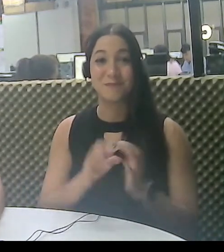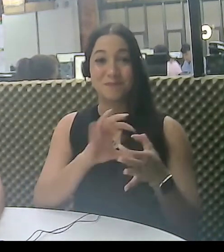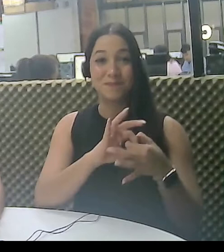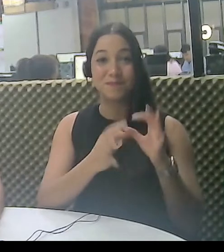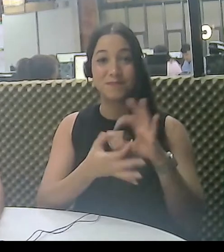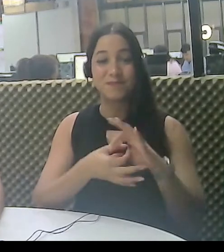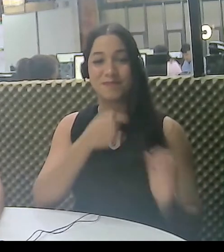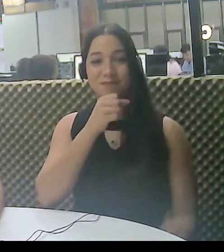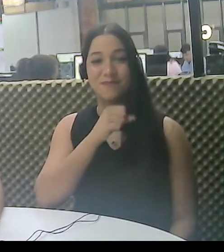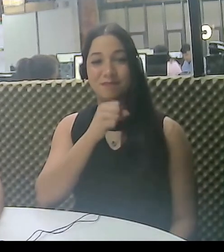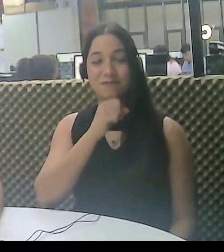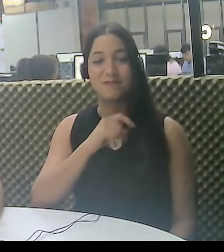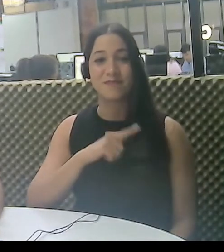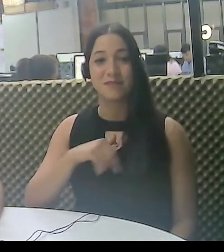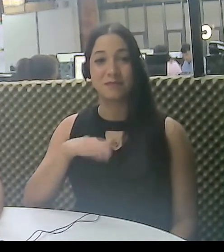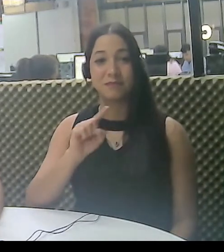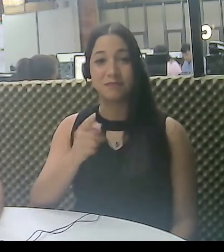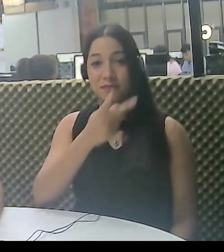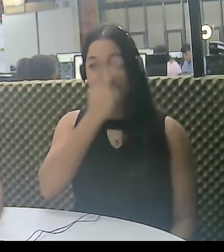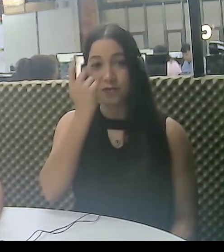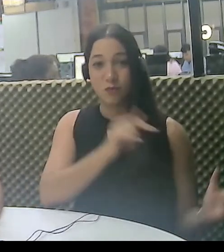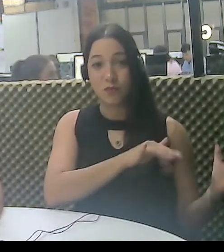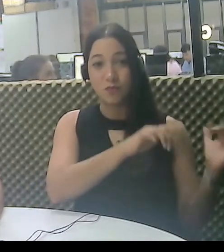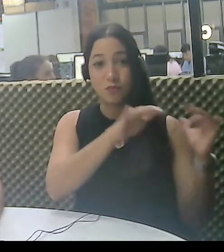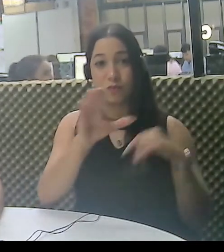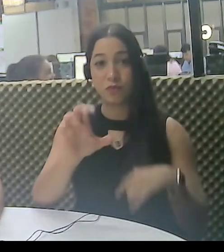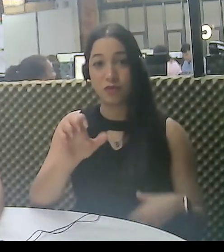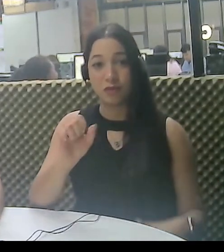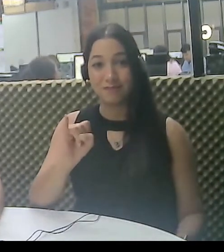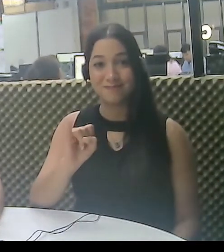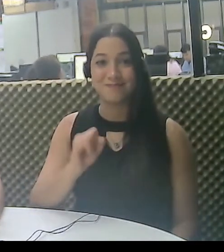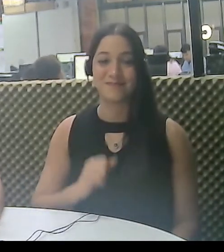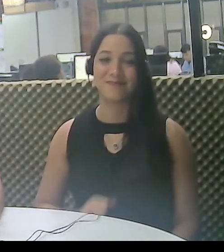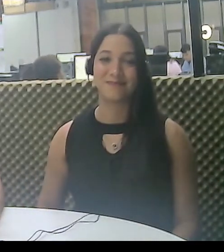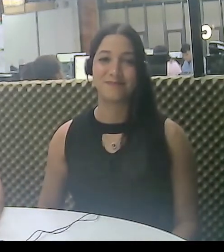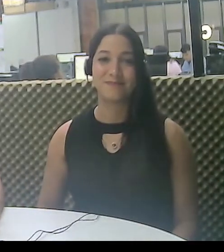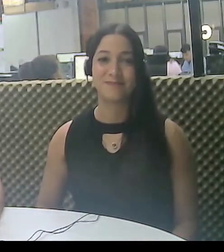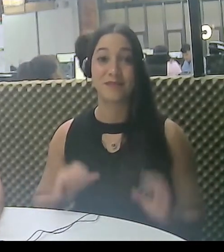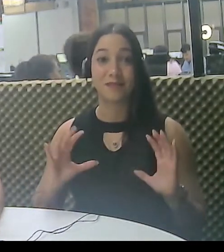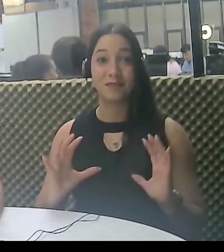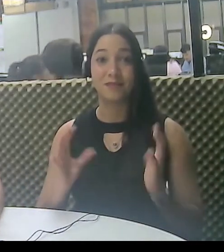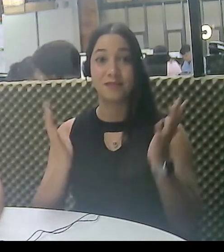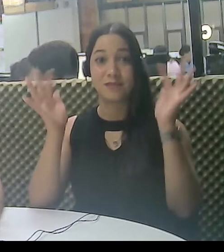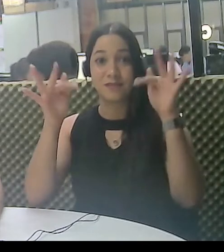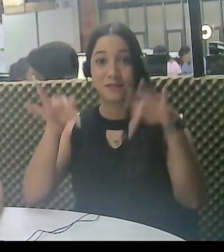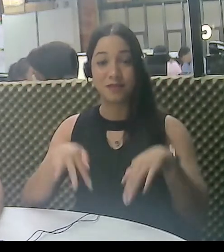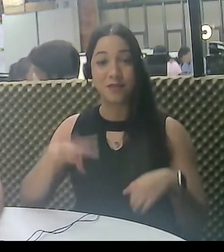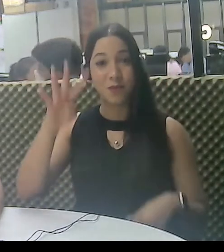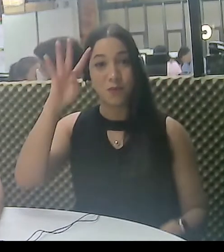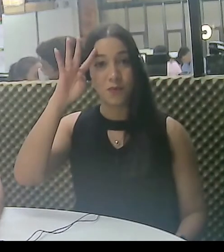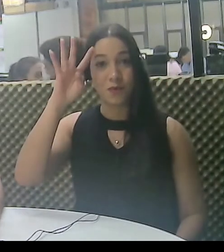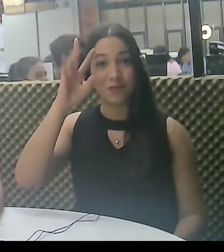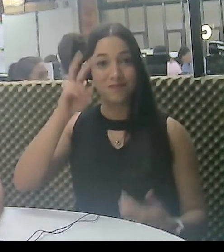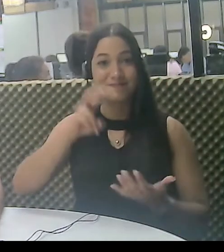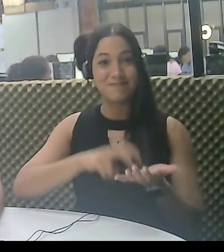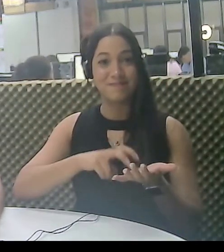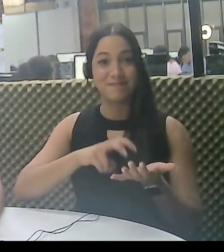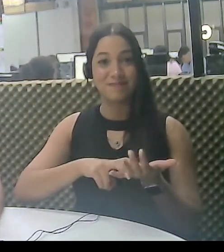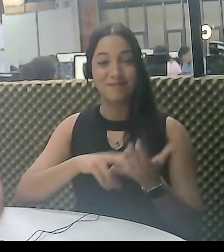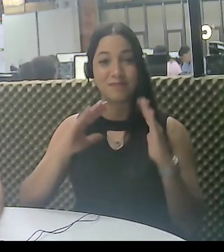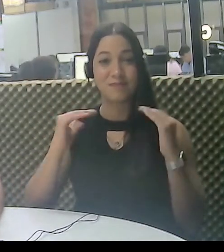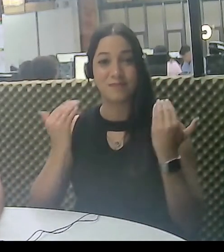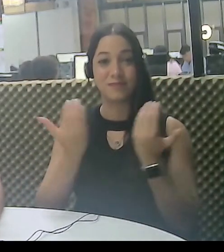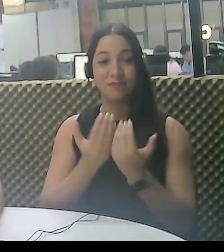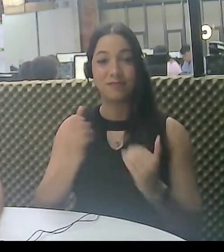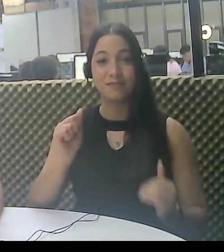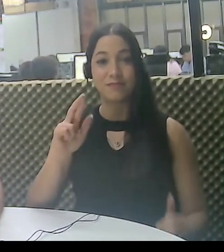Olimpíada do Idoso reúne mais de 1.000 frequentadores dos SEAIs. A cerimônia de encerramento foi nessa quarta pela manhã, no estádio